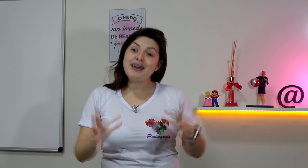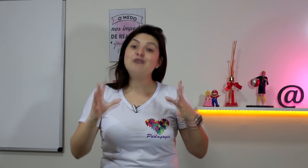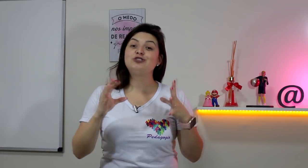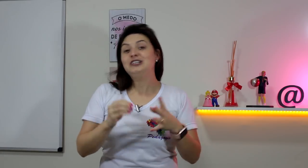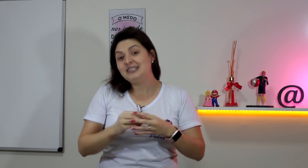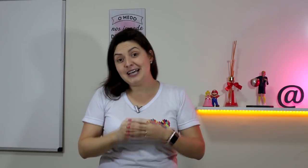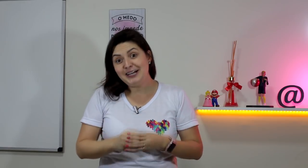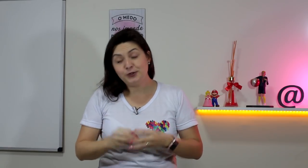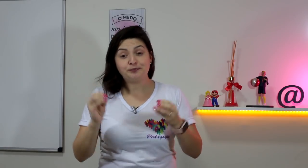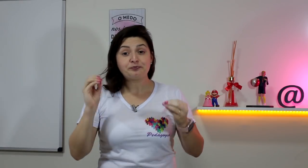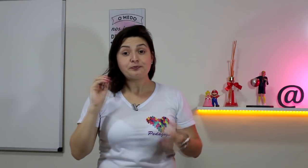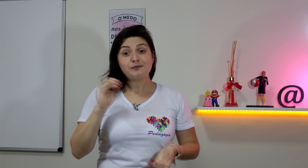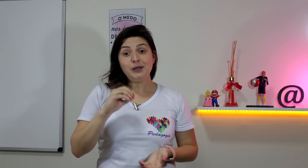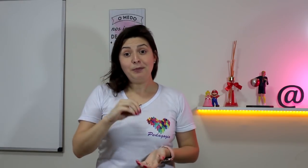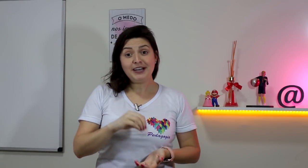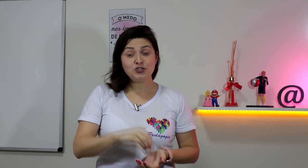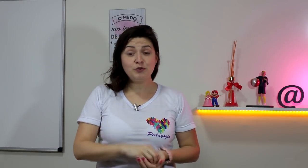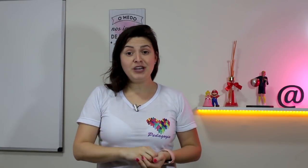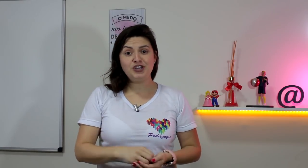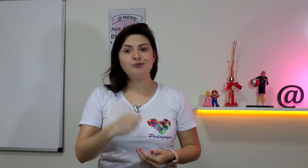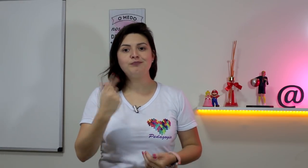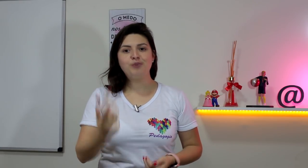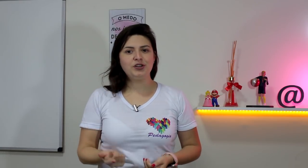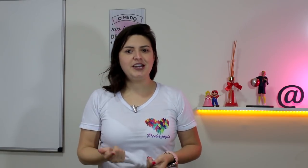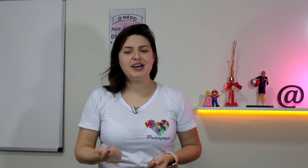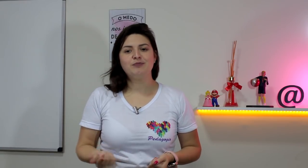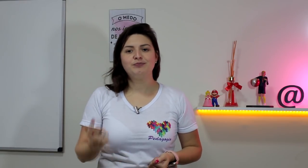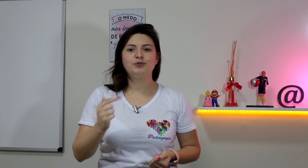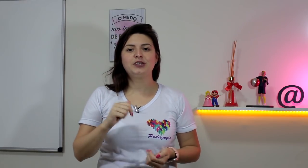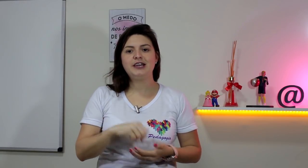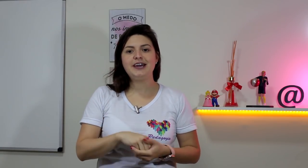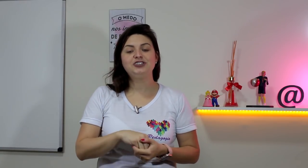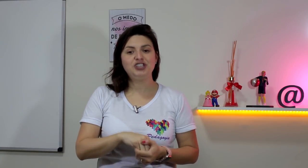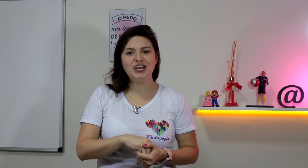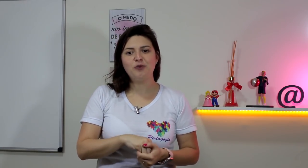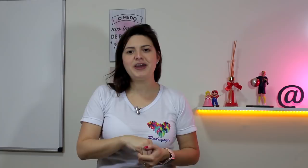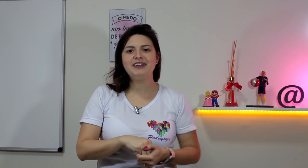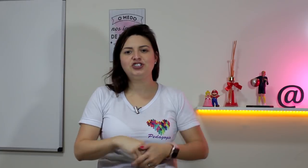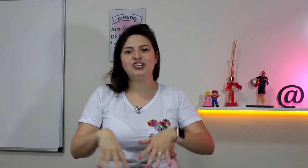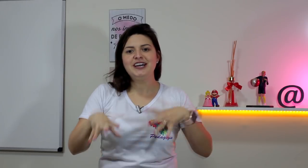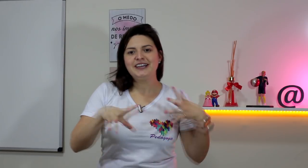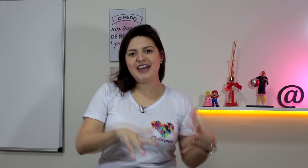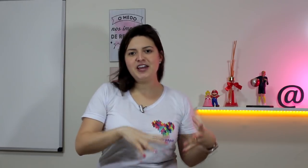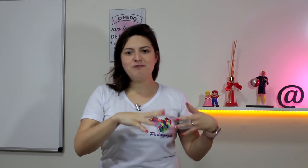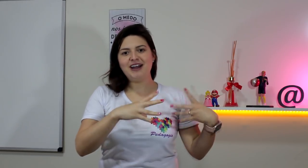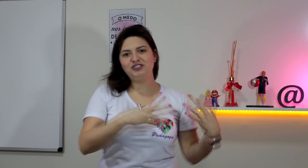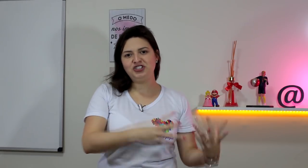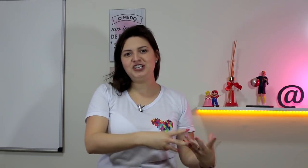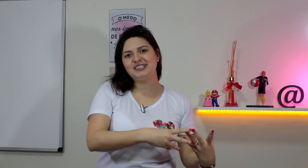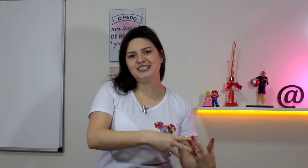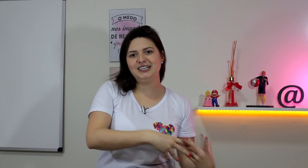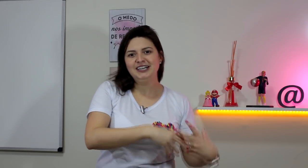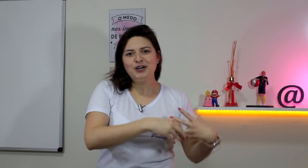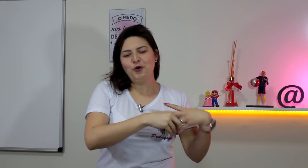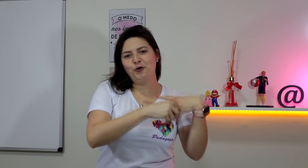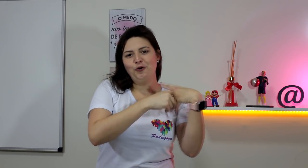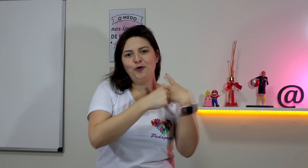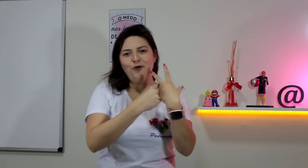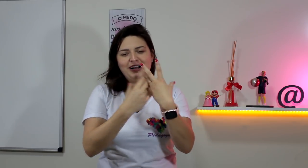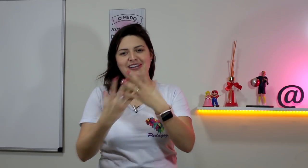é utilizado para sobrinho. Por quê? Porque geralmente quem batiza a